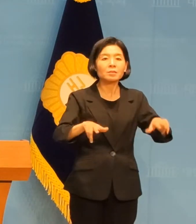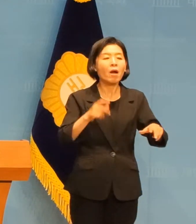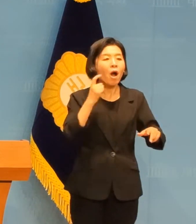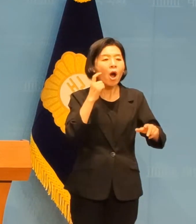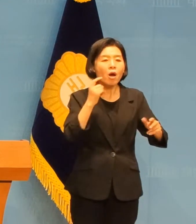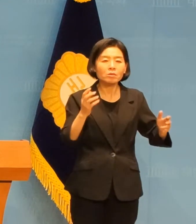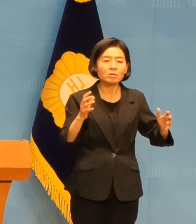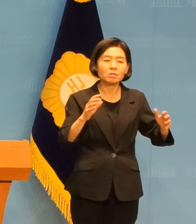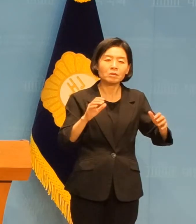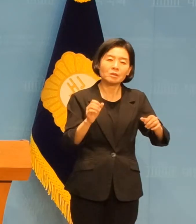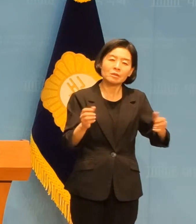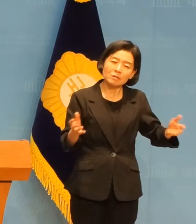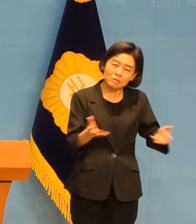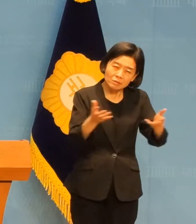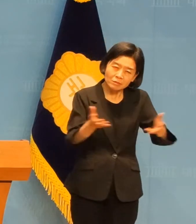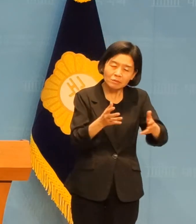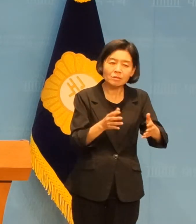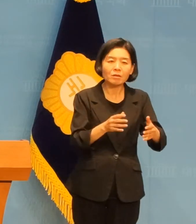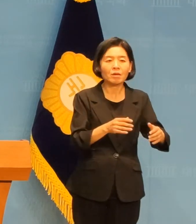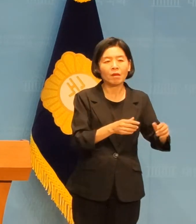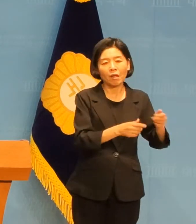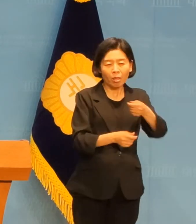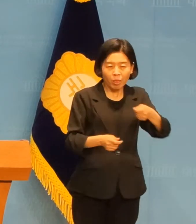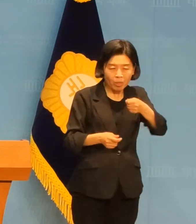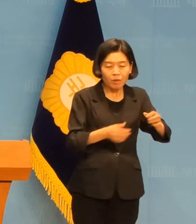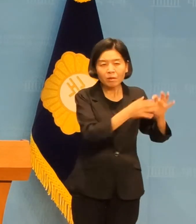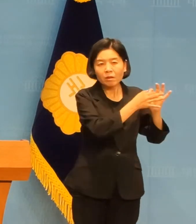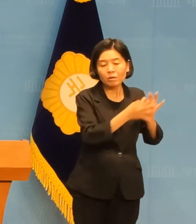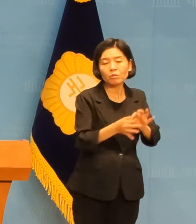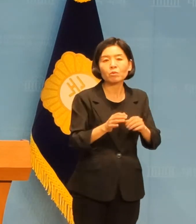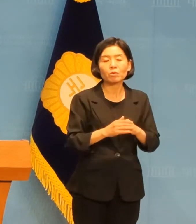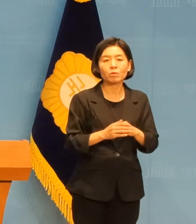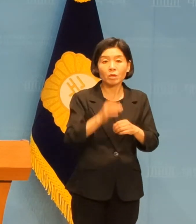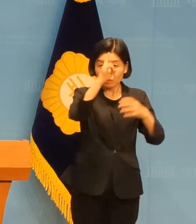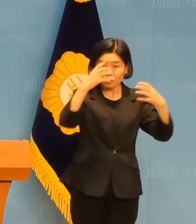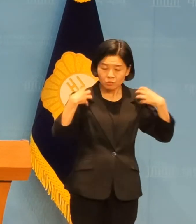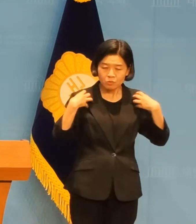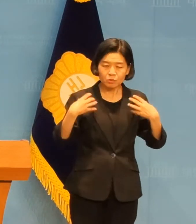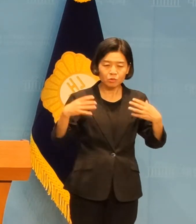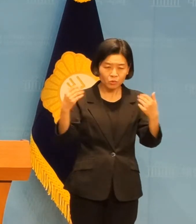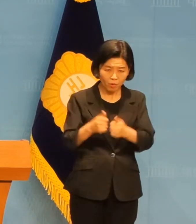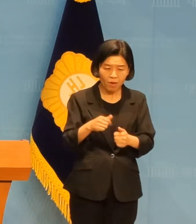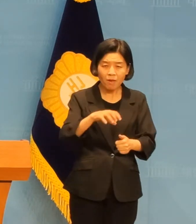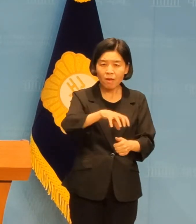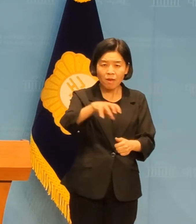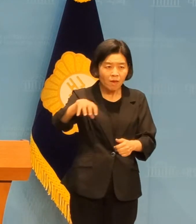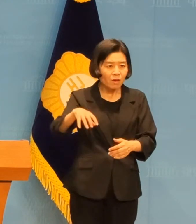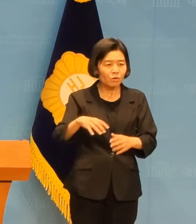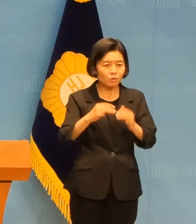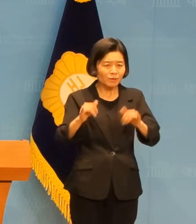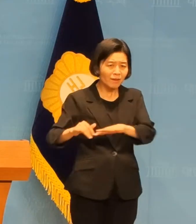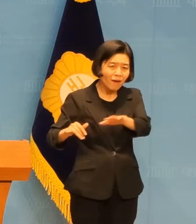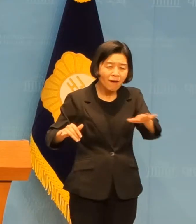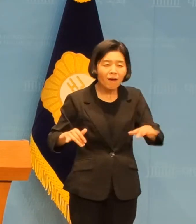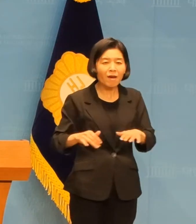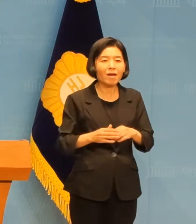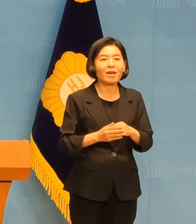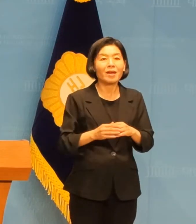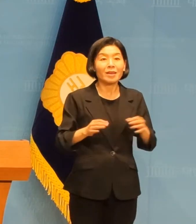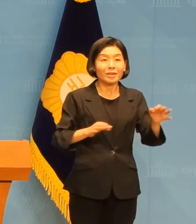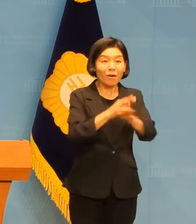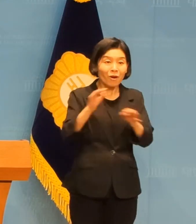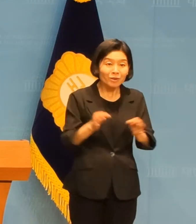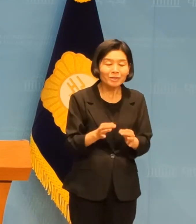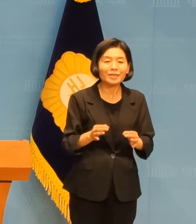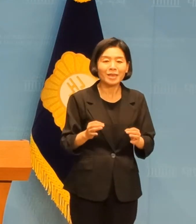선동으로 사사건건 나서고 있습니다. 정부와 국회 그리고 온 국민이 에이펙의 성공적